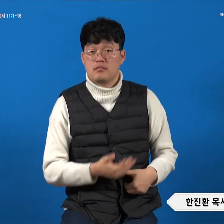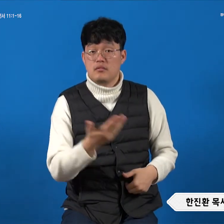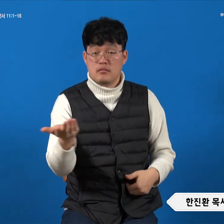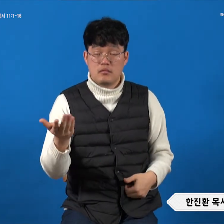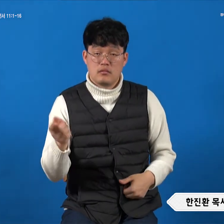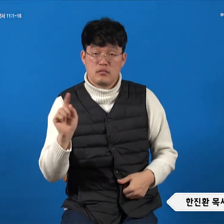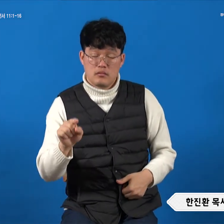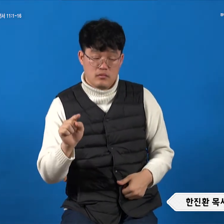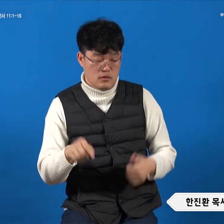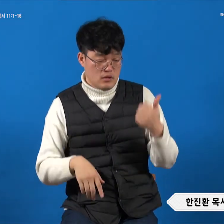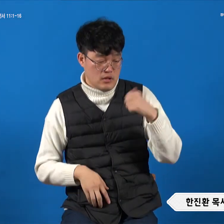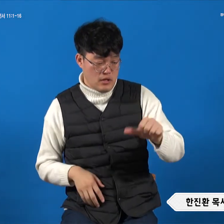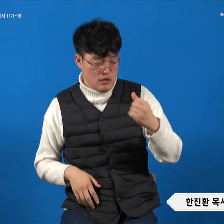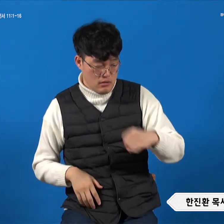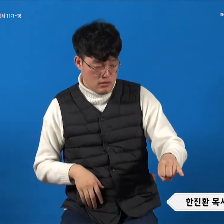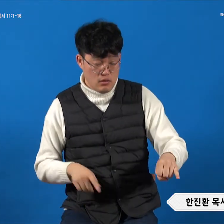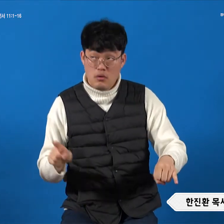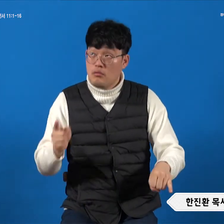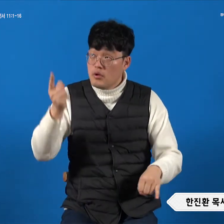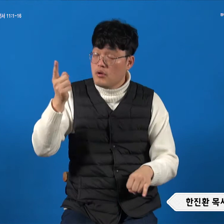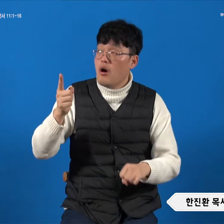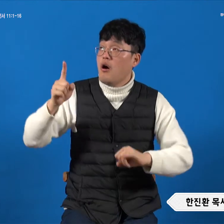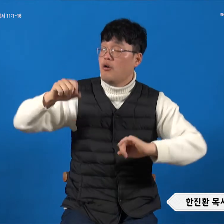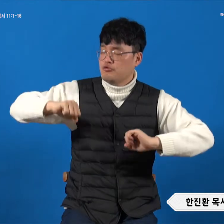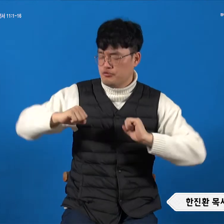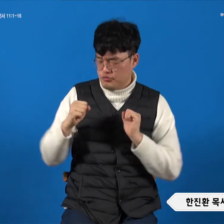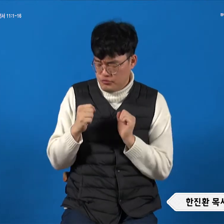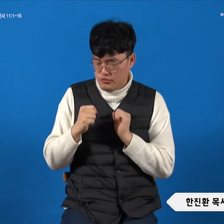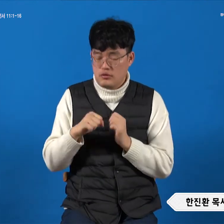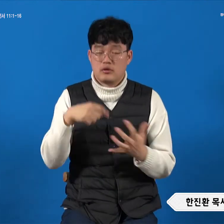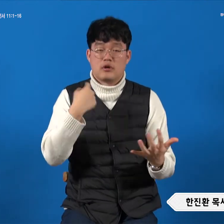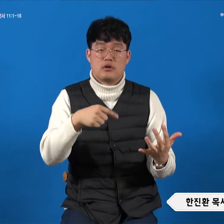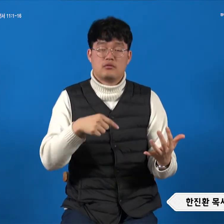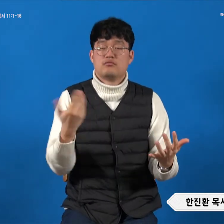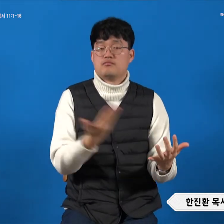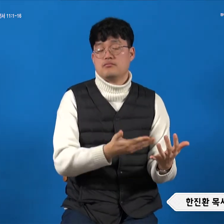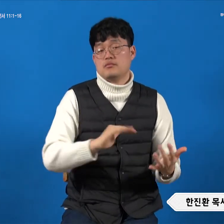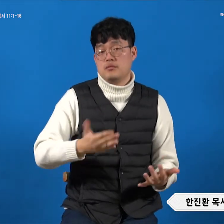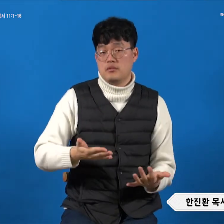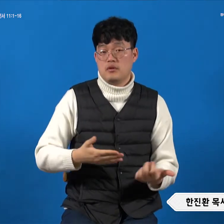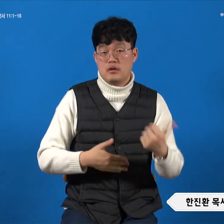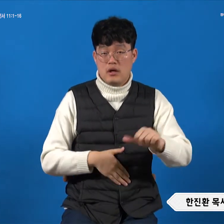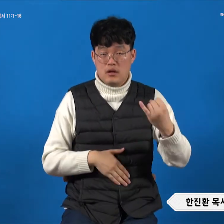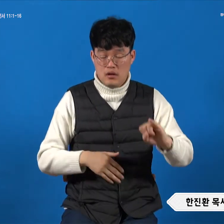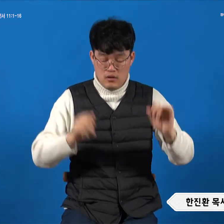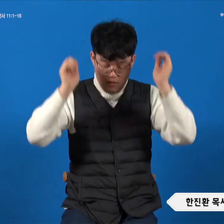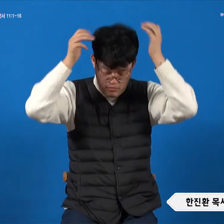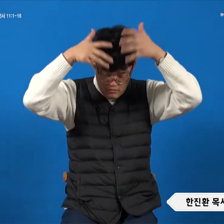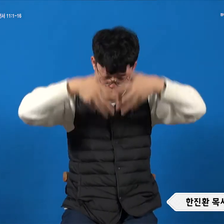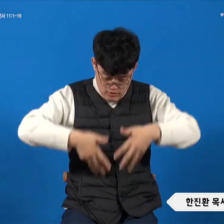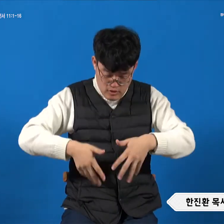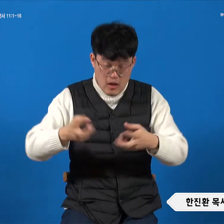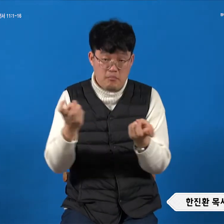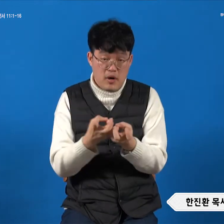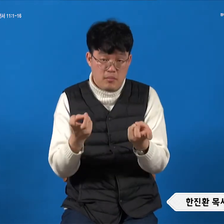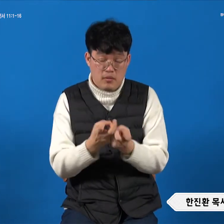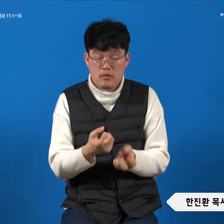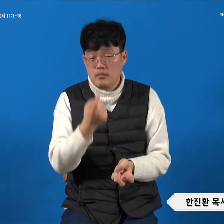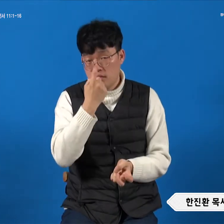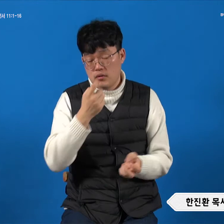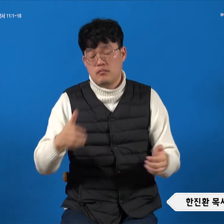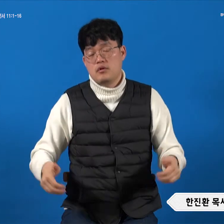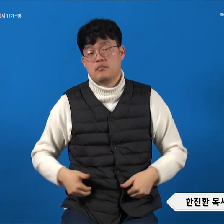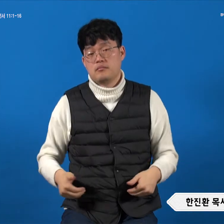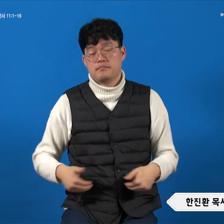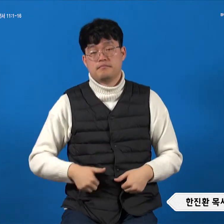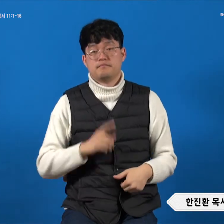아이들이 이 위에 있는 권위에 순종할 수 있도록 가르쳐야 됩니다. 아이들도 머리에 너울을 쓰는 그 법을